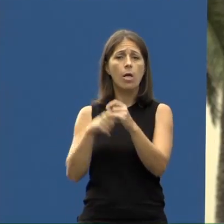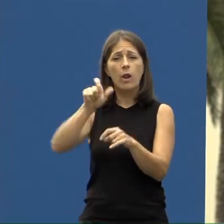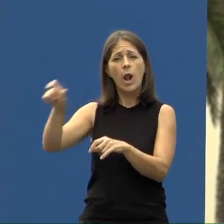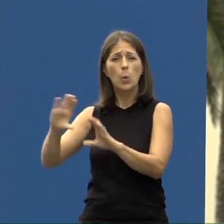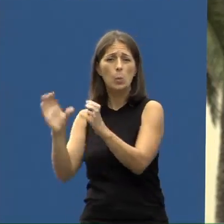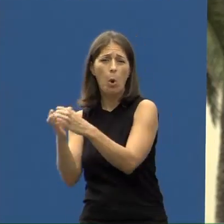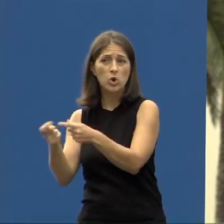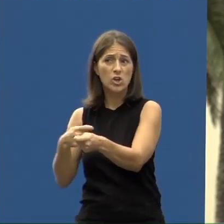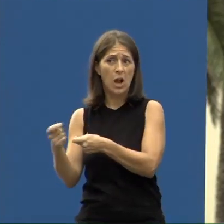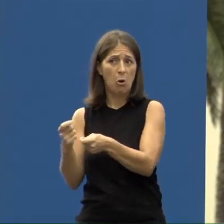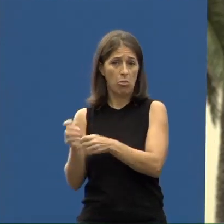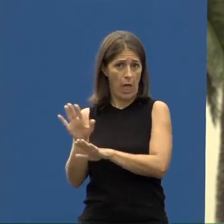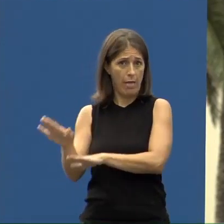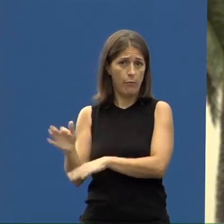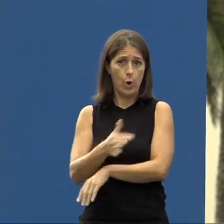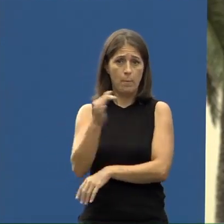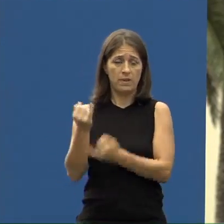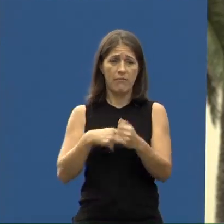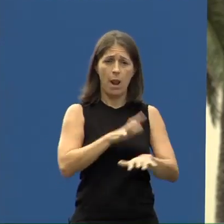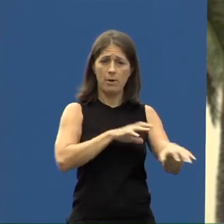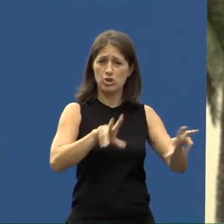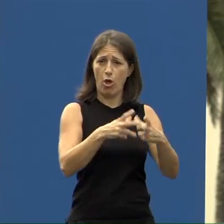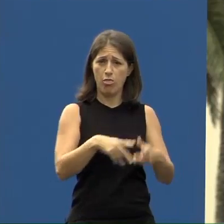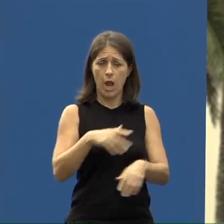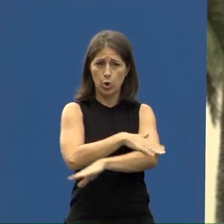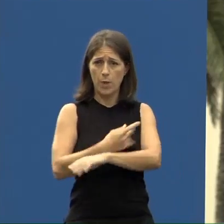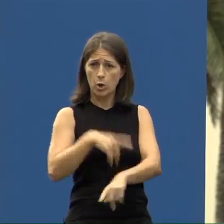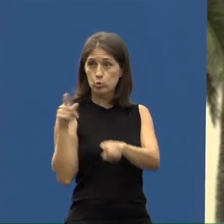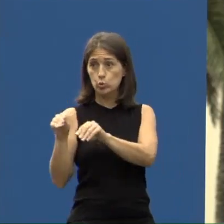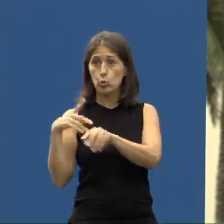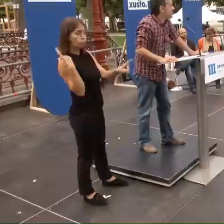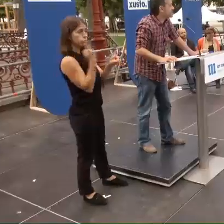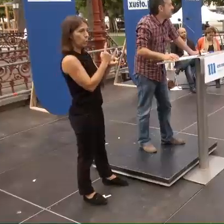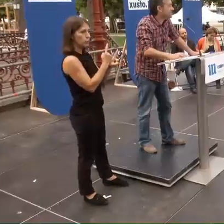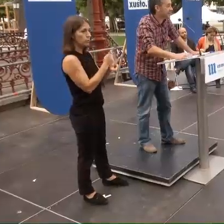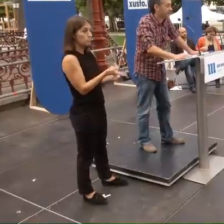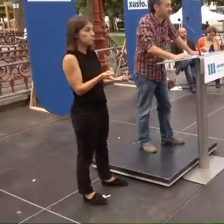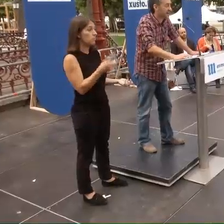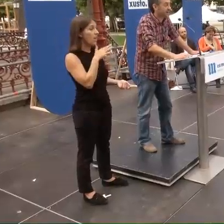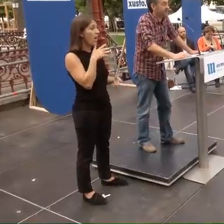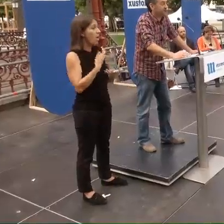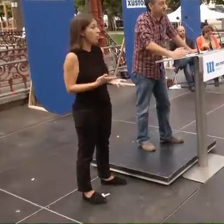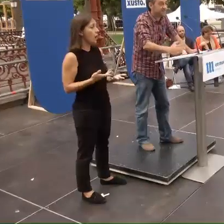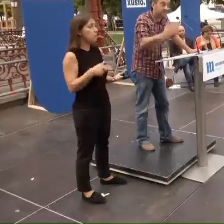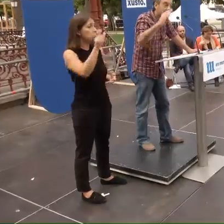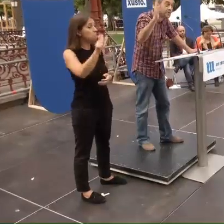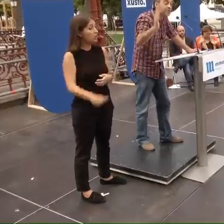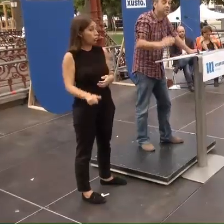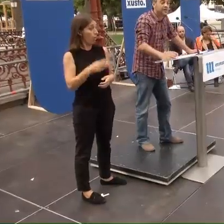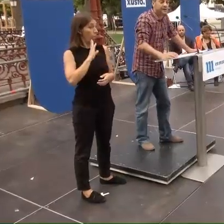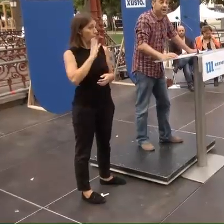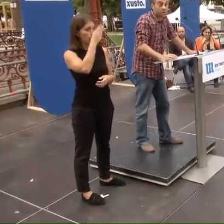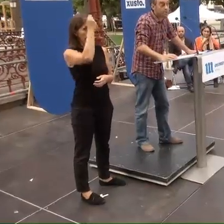poucos e por gobernar contra as maiorías sociais. Ninguén se lembra xa de Carlos Negreira,